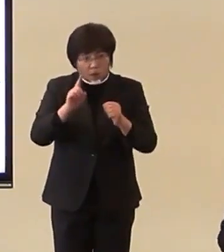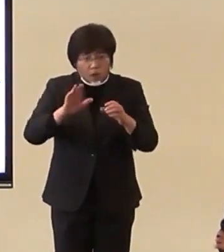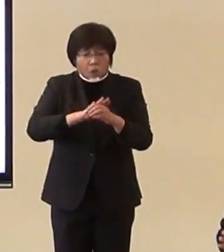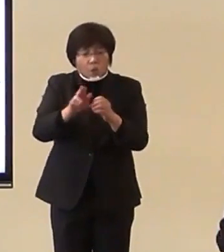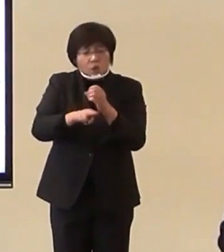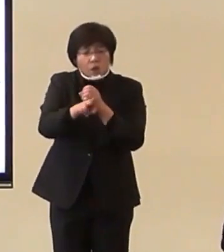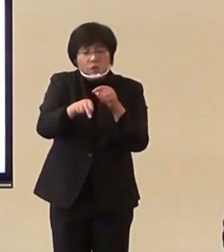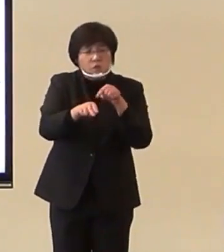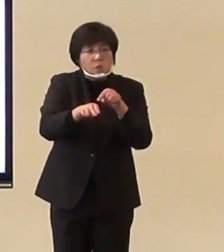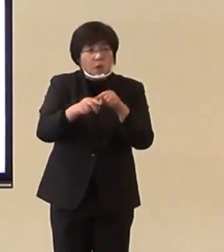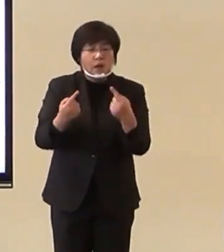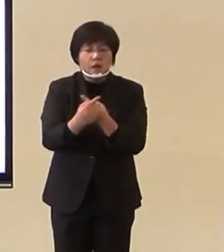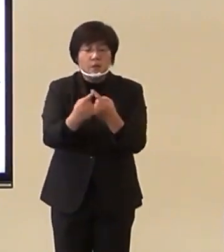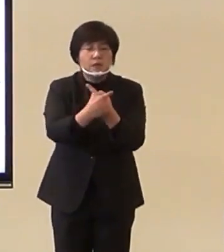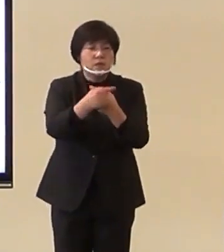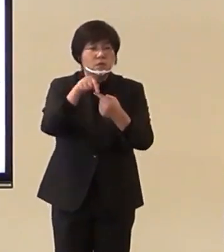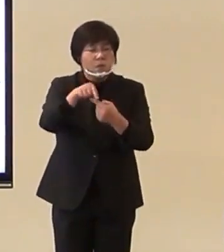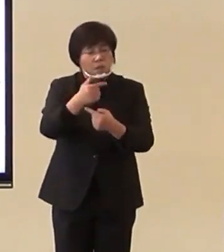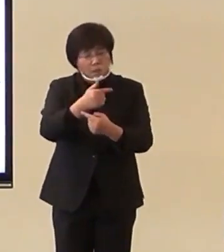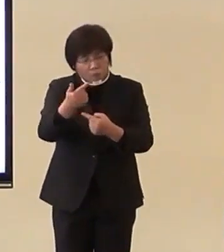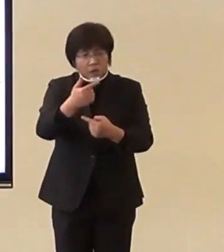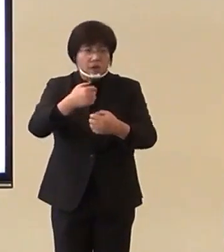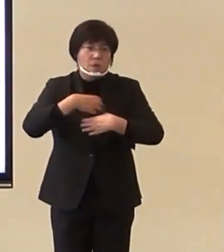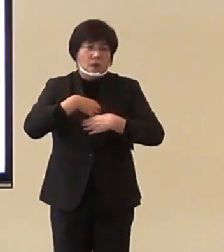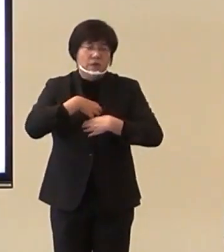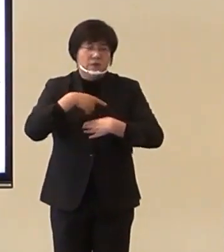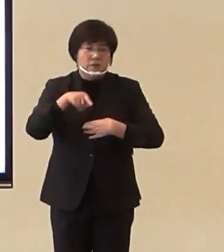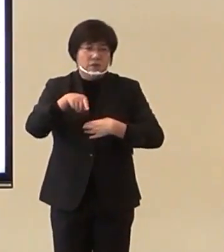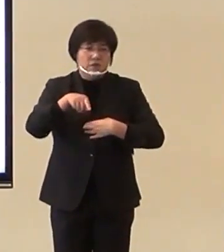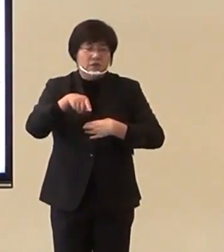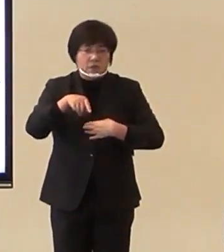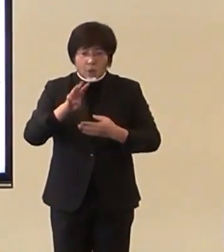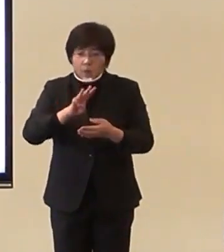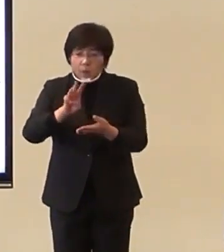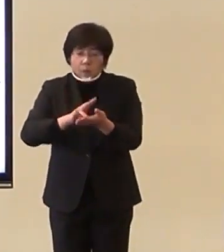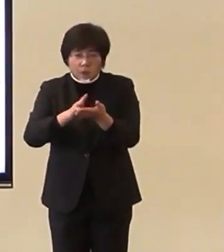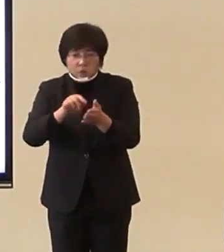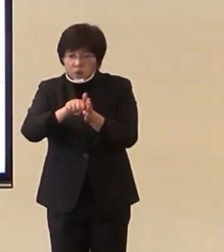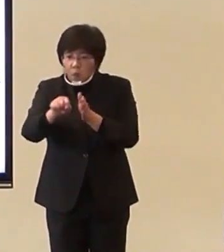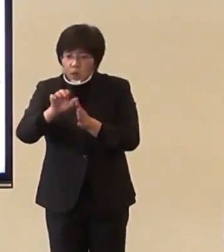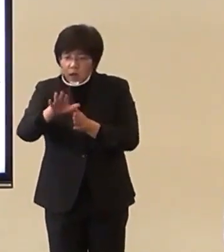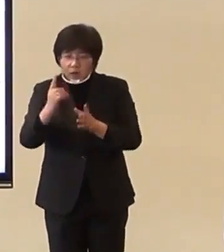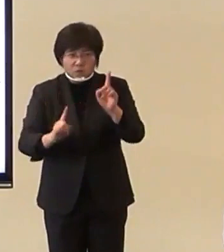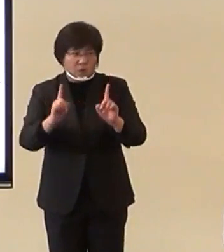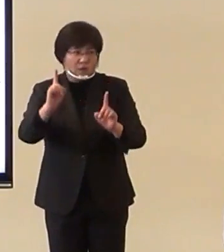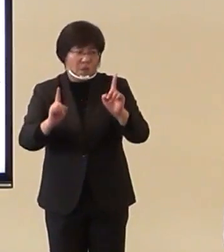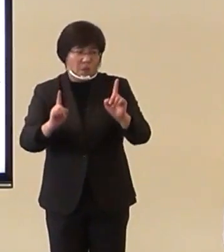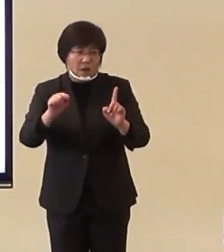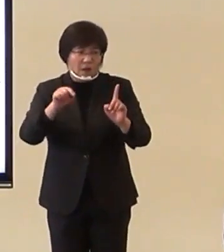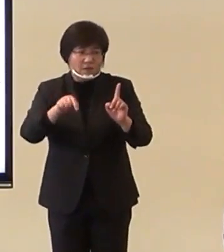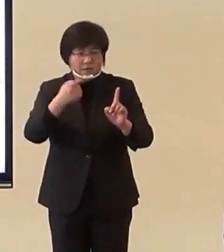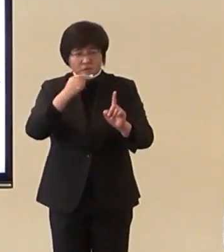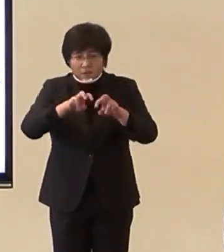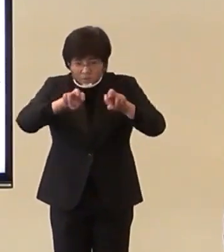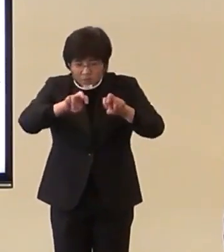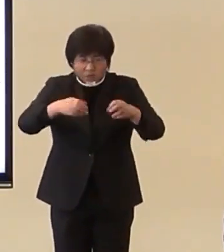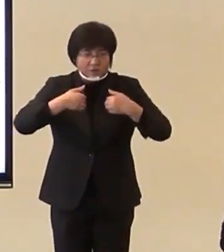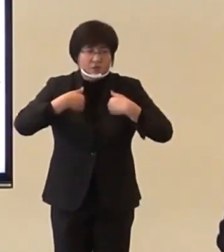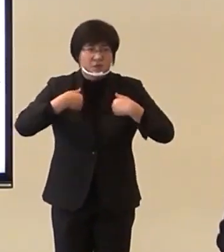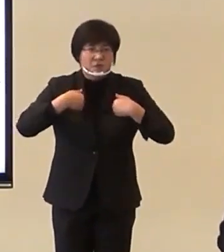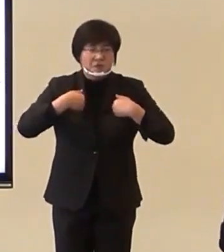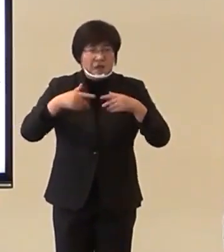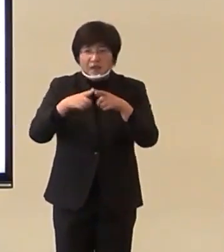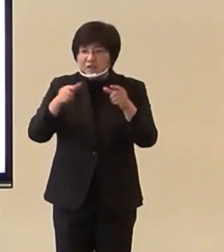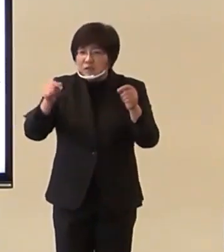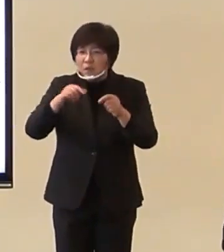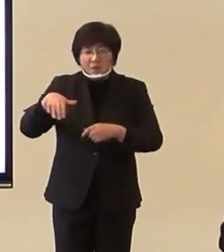できるかできないか、これもやっていかなきゃいけないです。ですからちょっと日本の場合にはワクチンに対してね、あまりにもワクチンは怖